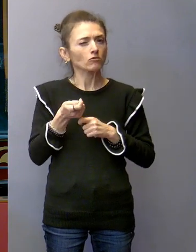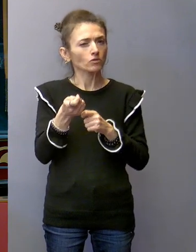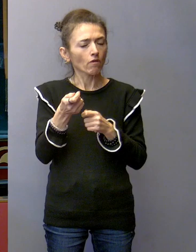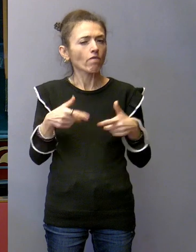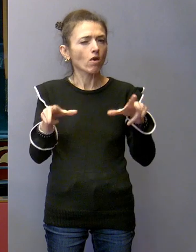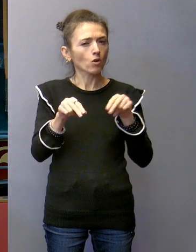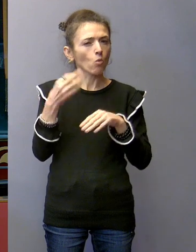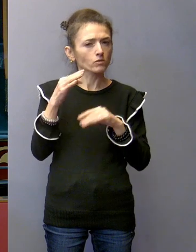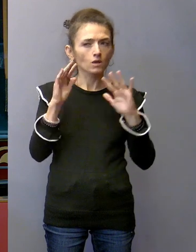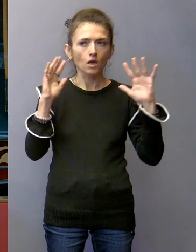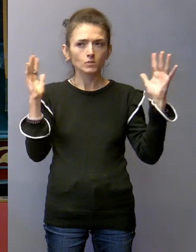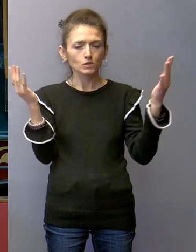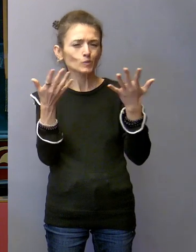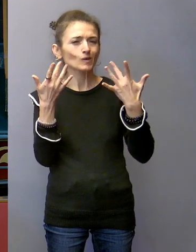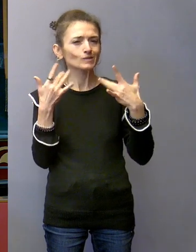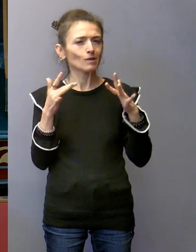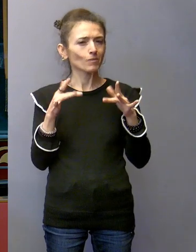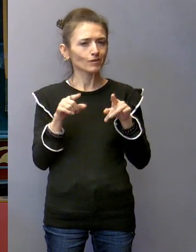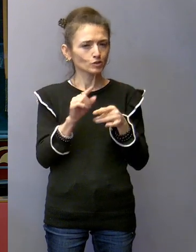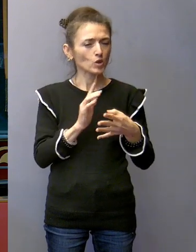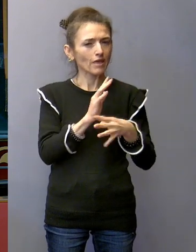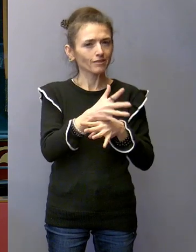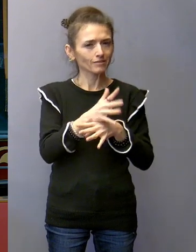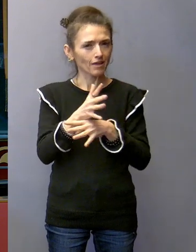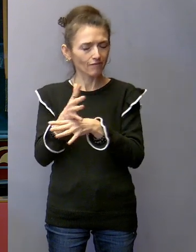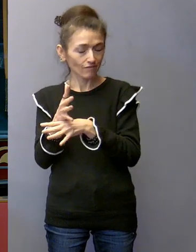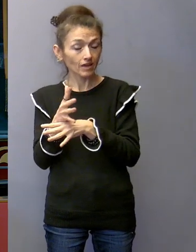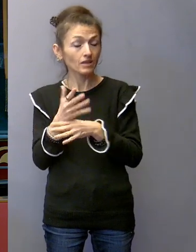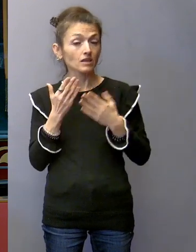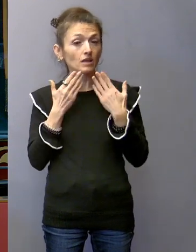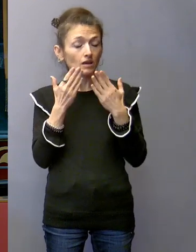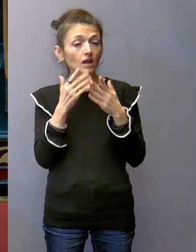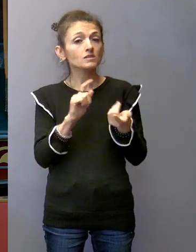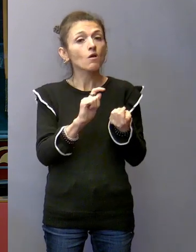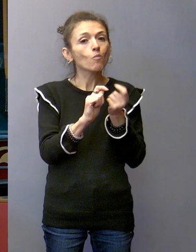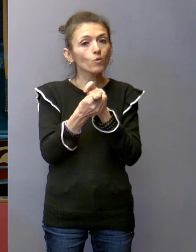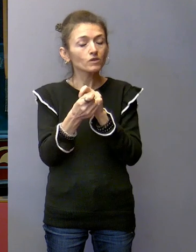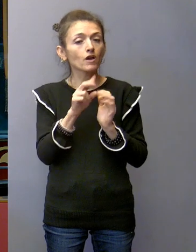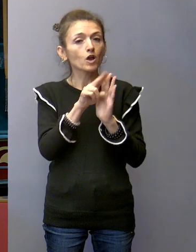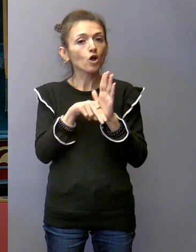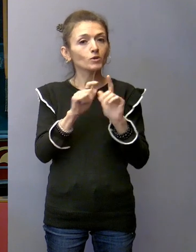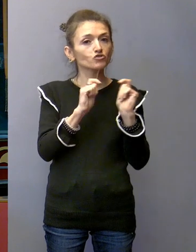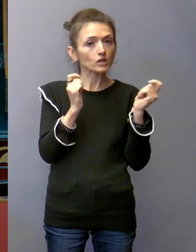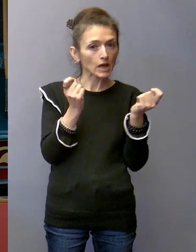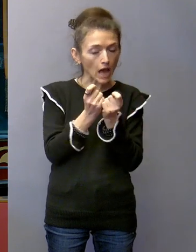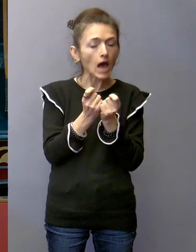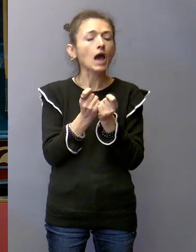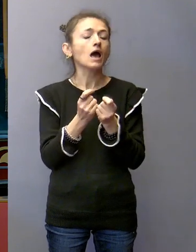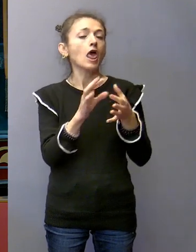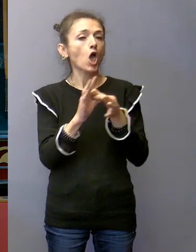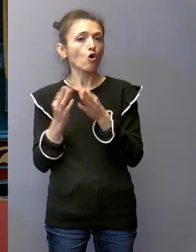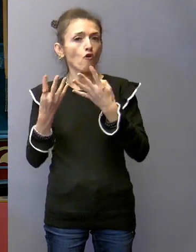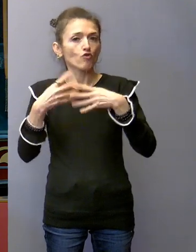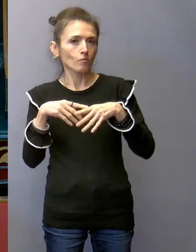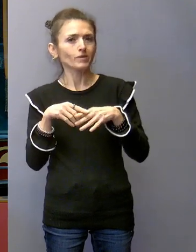alla riqualificazione ambientale semplificazione nell'attuazione degli interventi mediante modifica le norme generali e di conformità